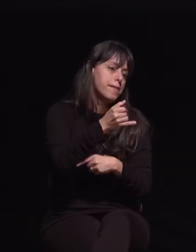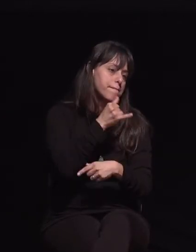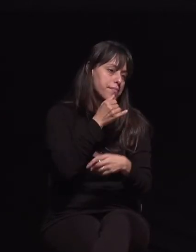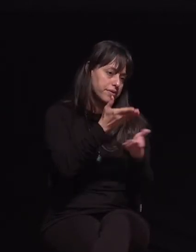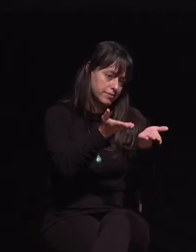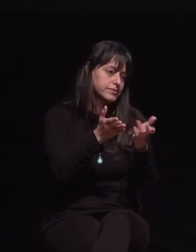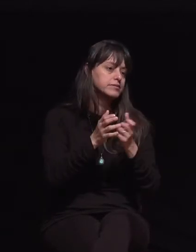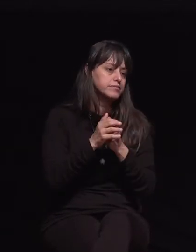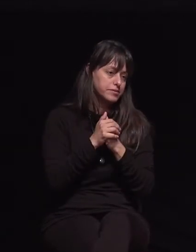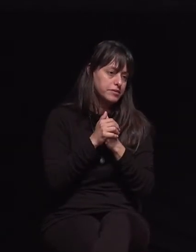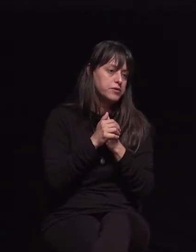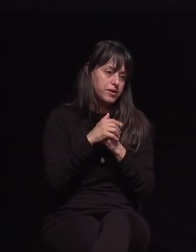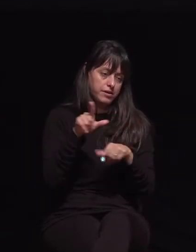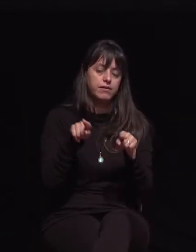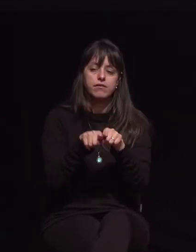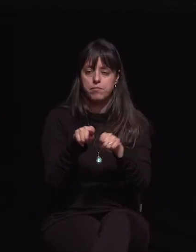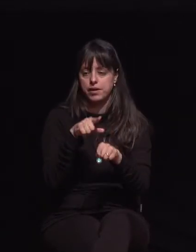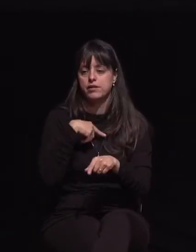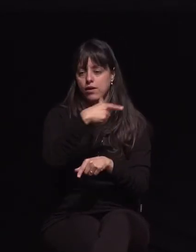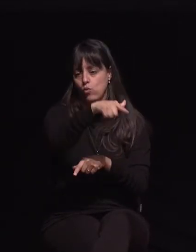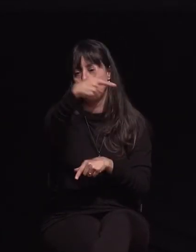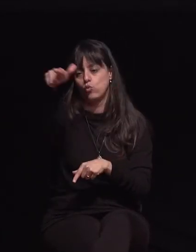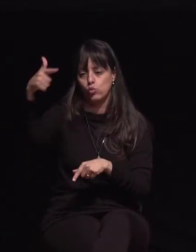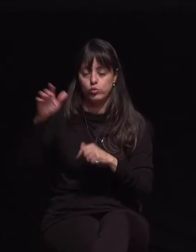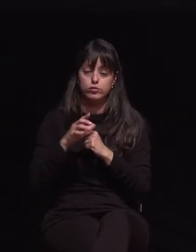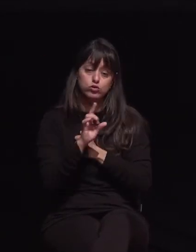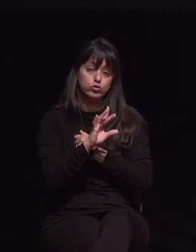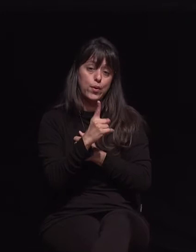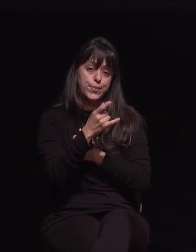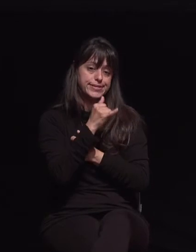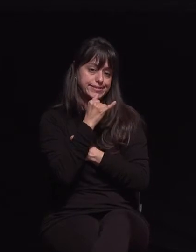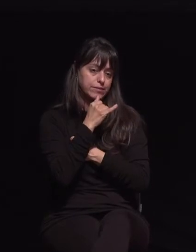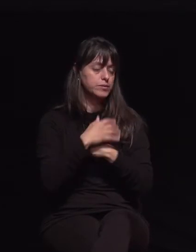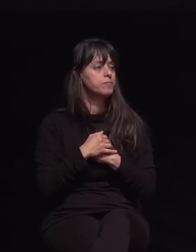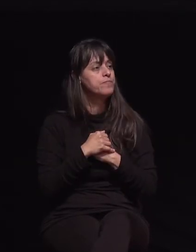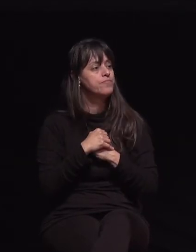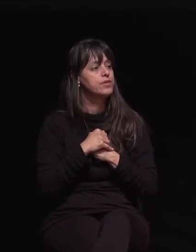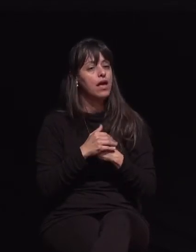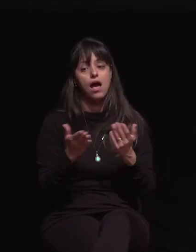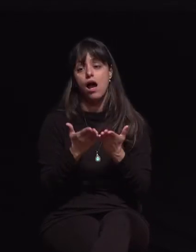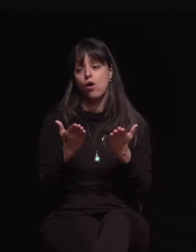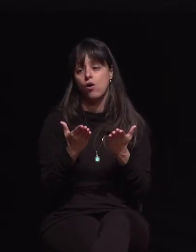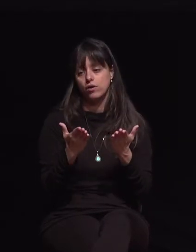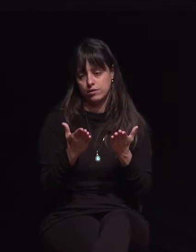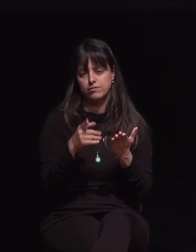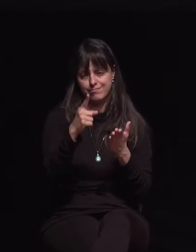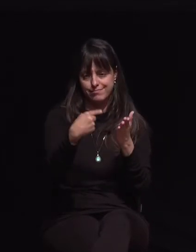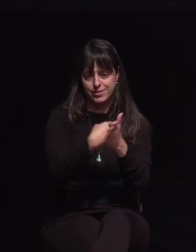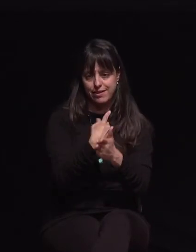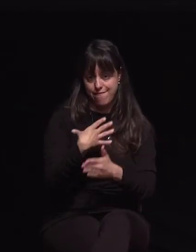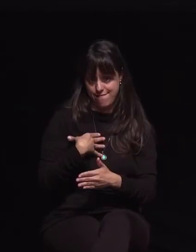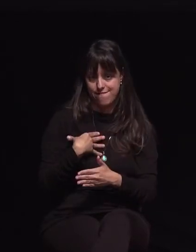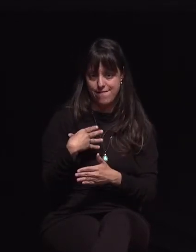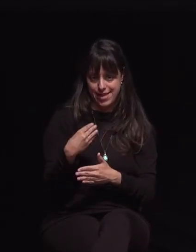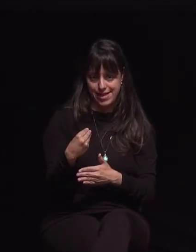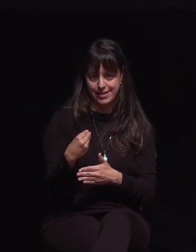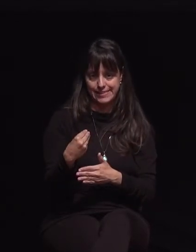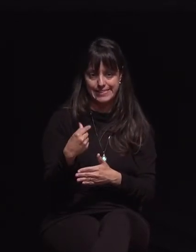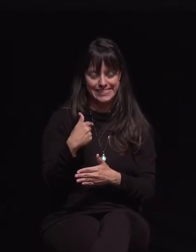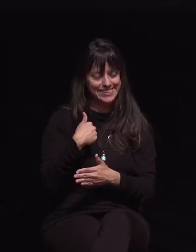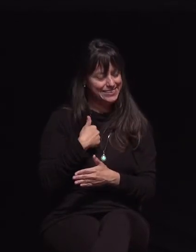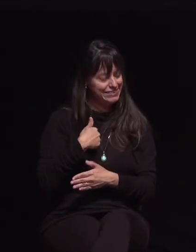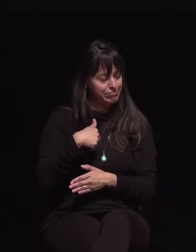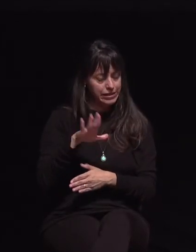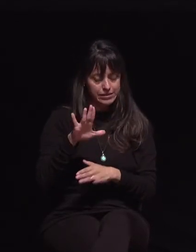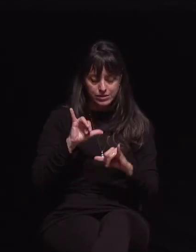né? E tem outros mais, eu estou só dando esse exemplo. Agora, em relação aos filhos, que você pergunta, que é a parte mais dura